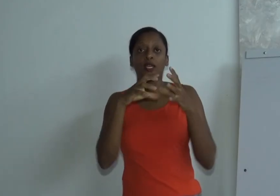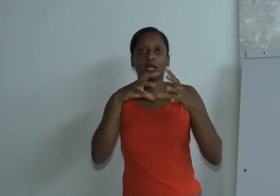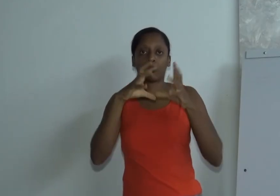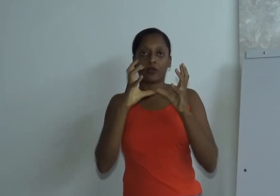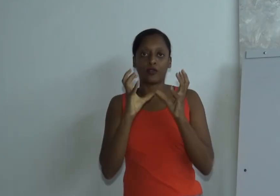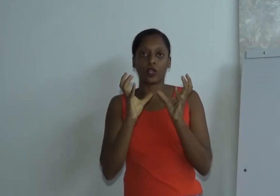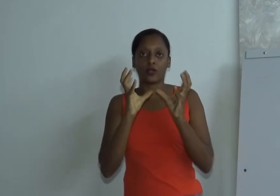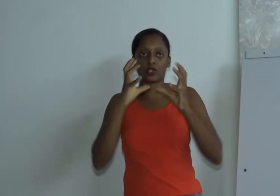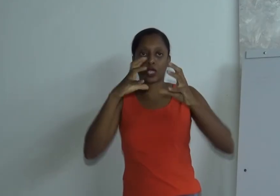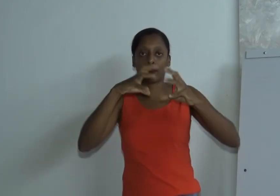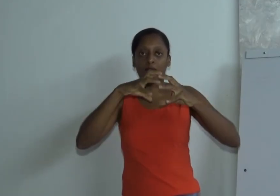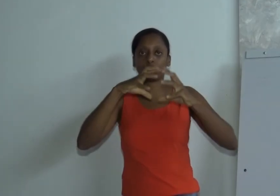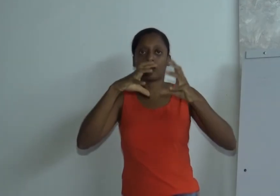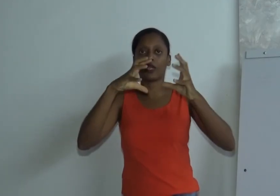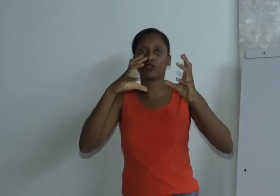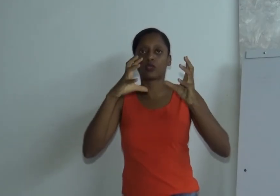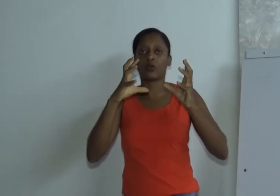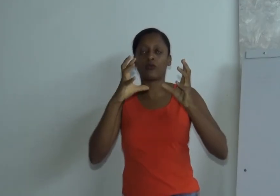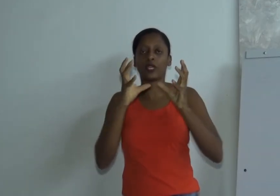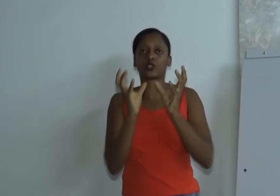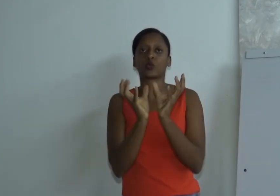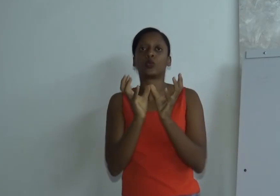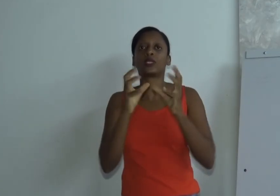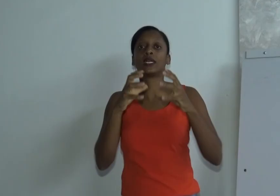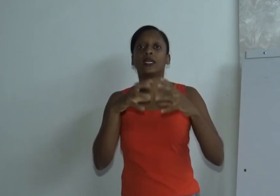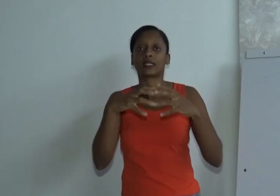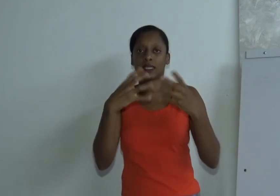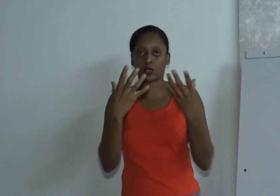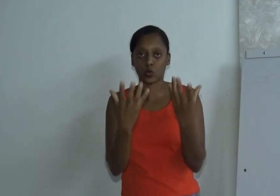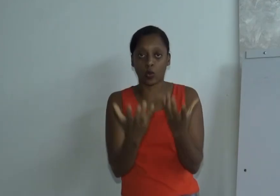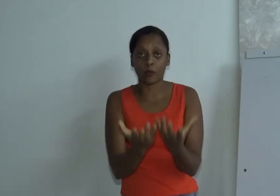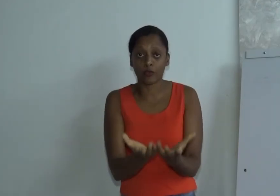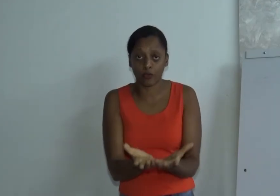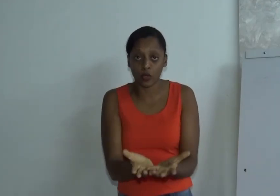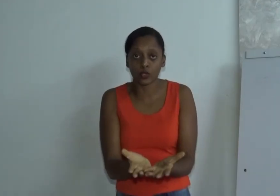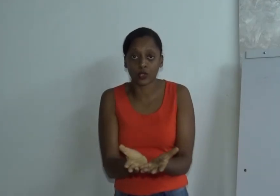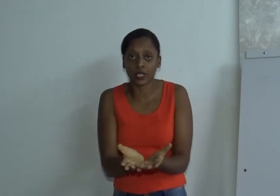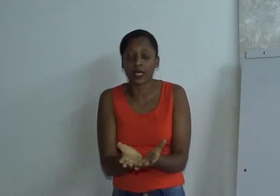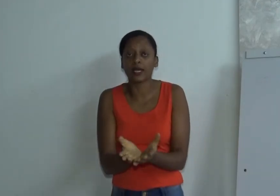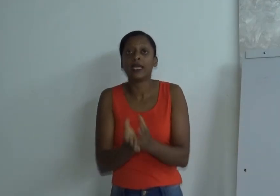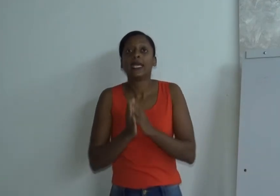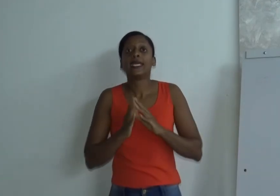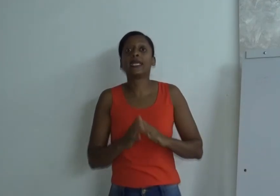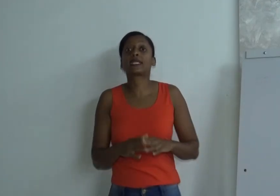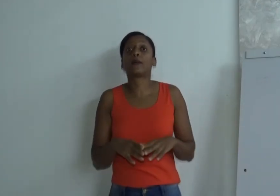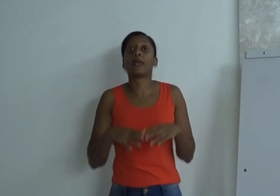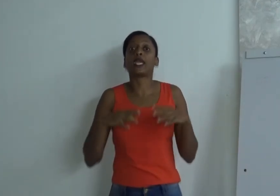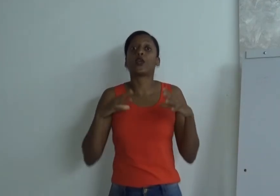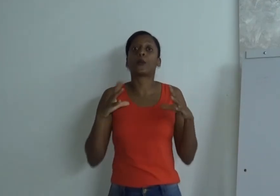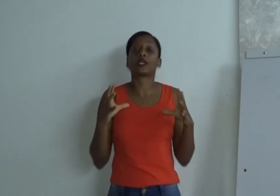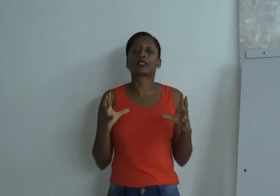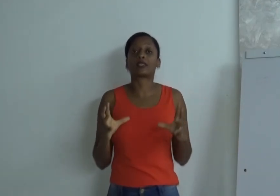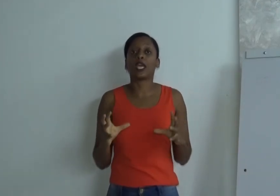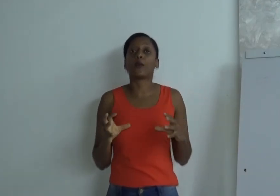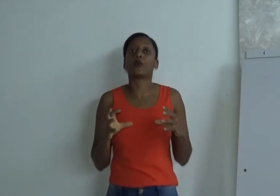modifica morfologicamente, eu vejo mudança na sua morfologia e também eu percebo